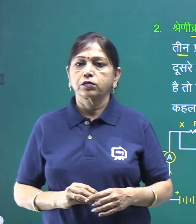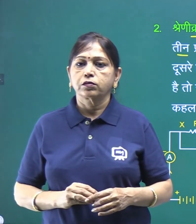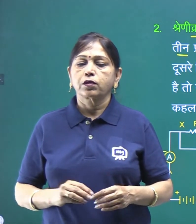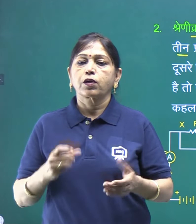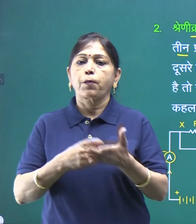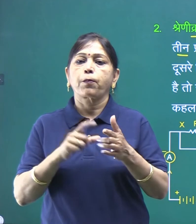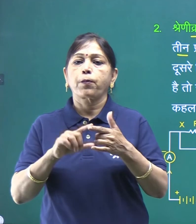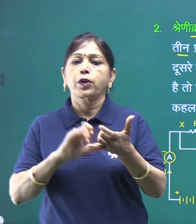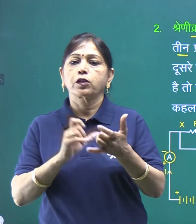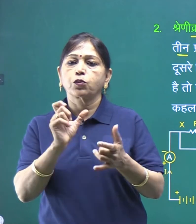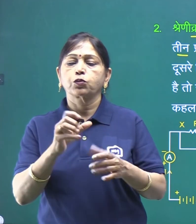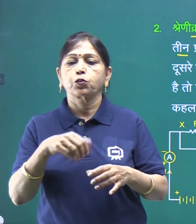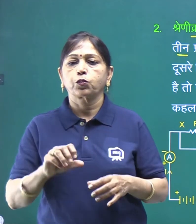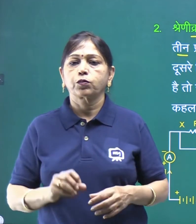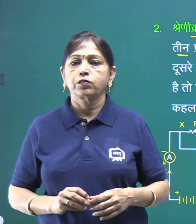प्रतिरोधकों को